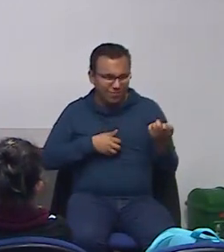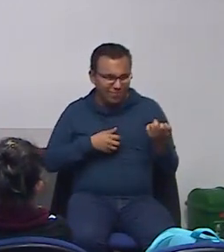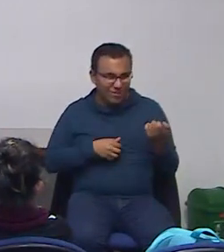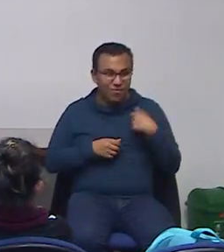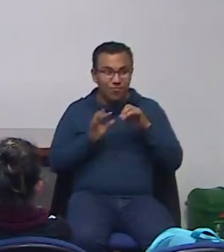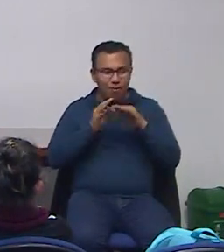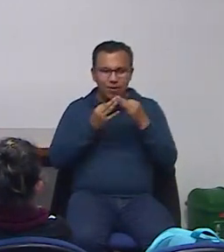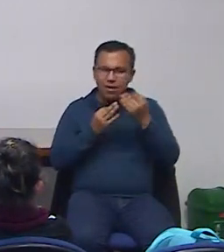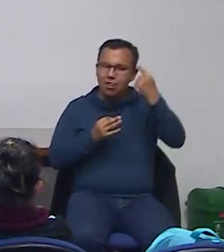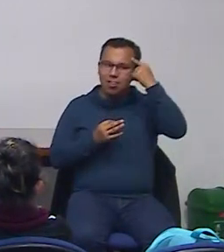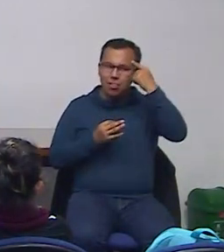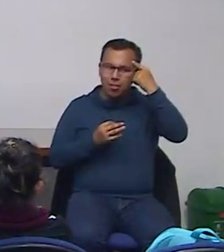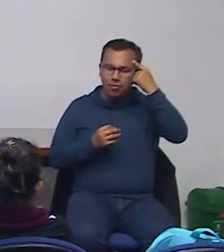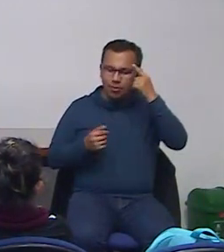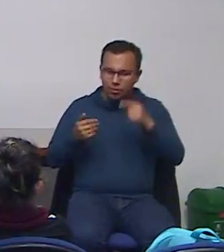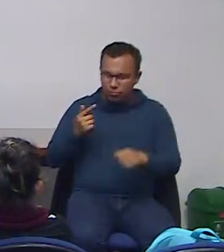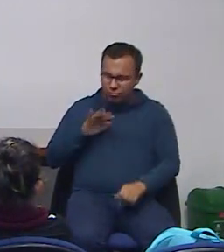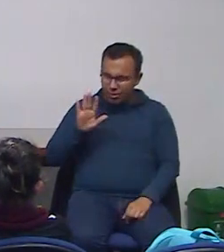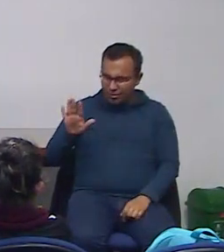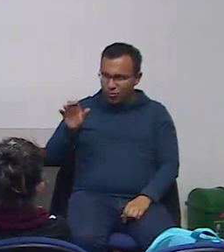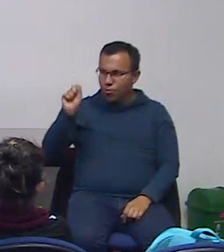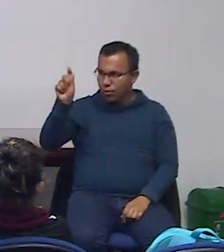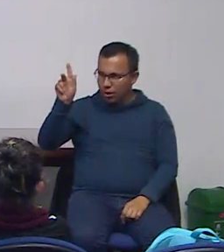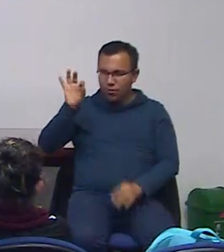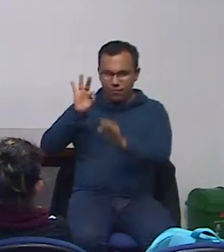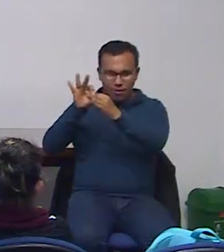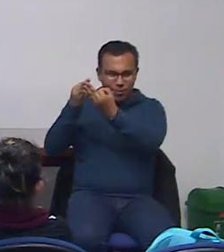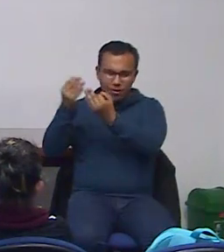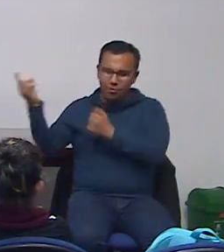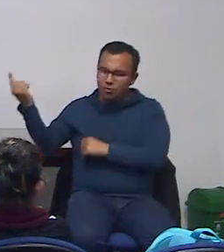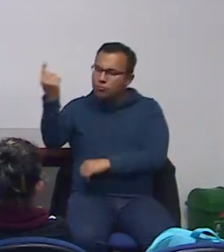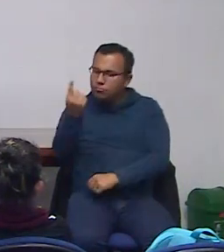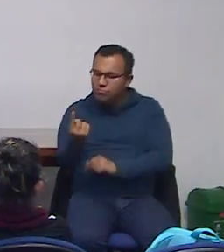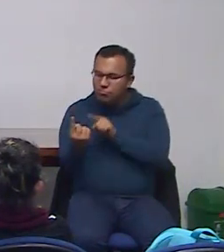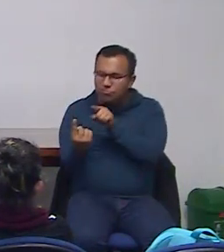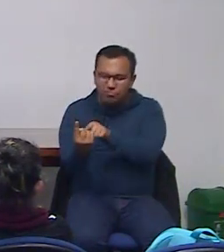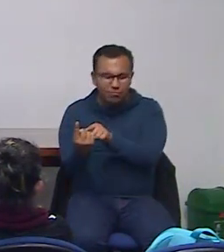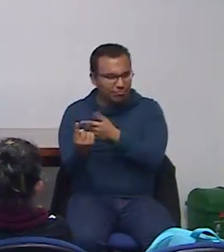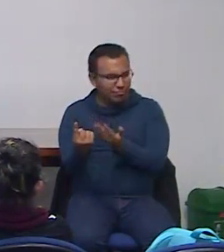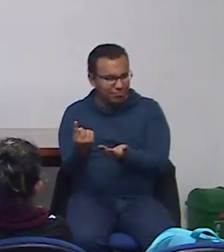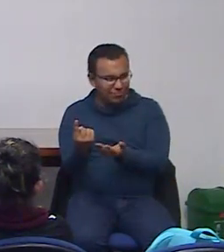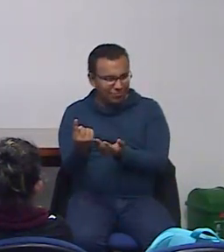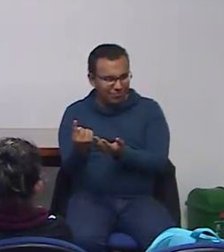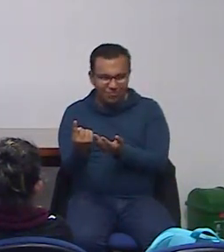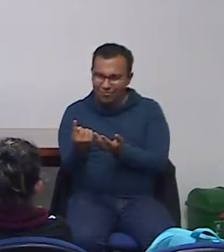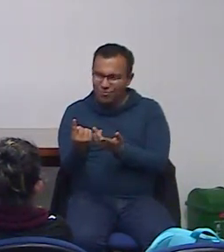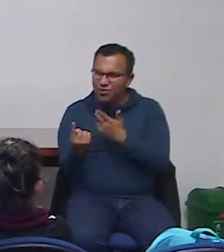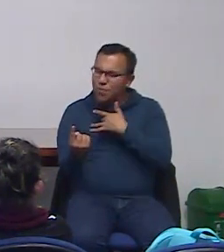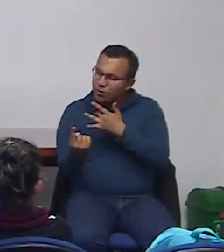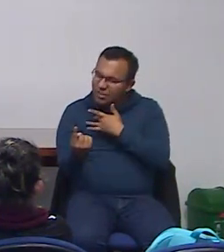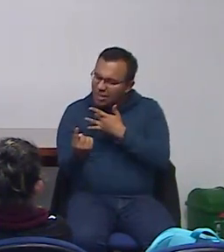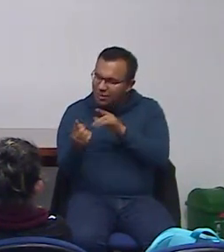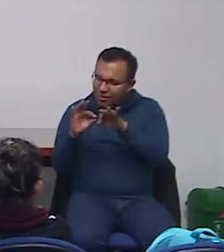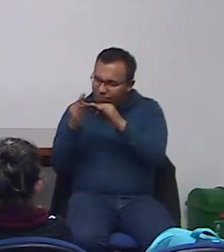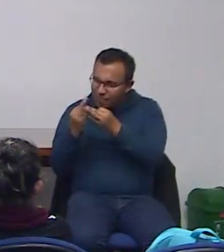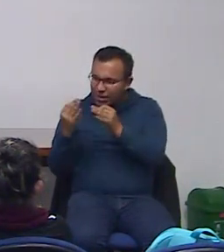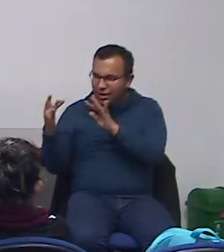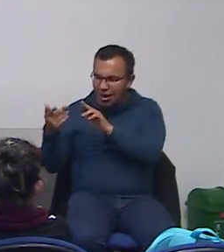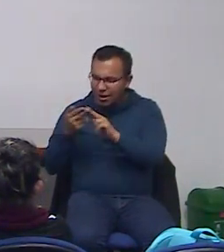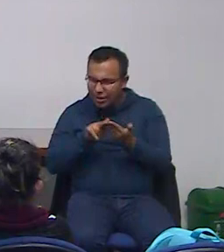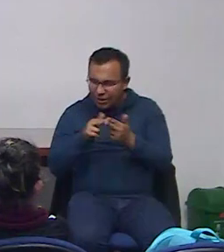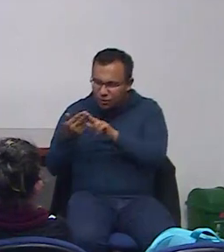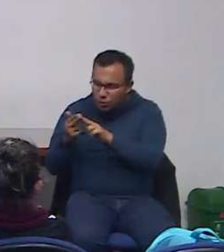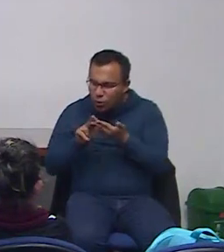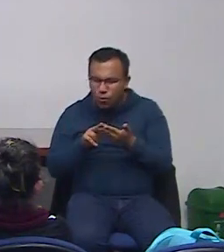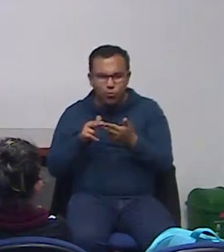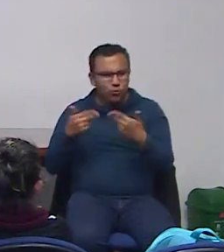habilidades pero pues más allá Nosotros tenemos que identificar un su núcleo como Cómo cómo funciona y etcétera entonces